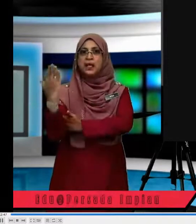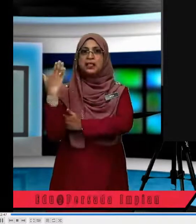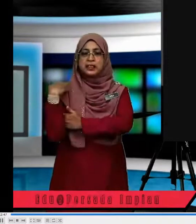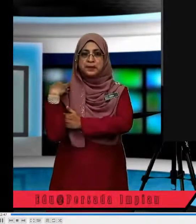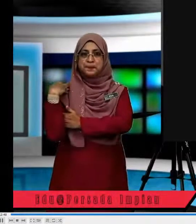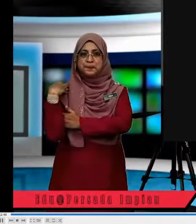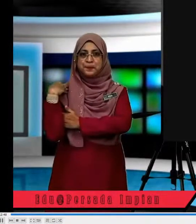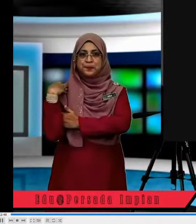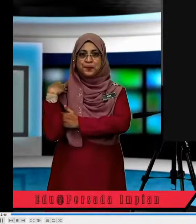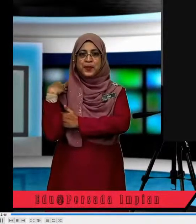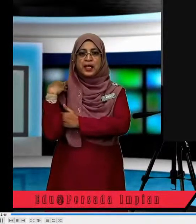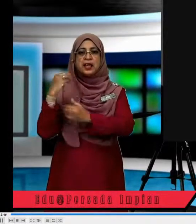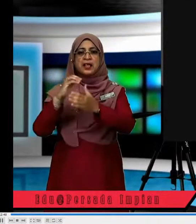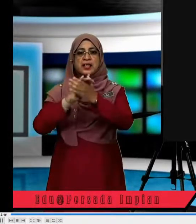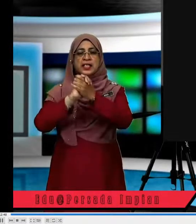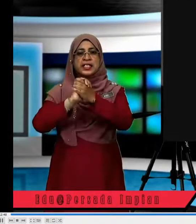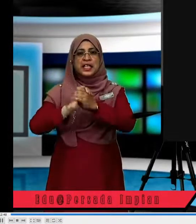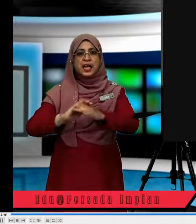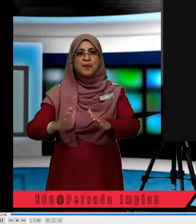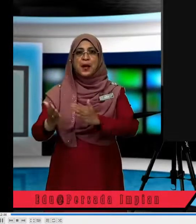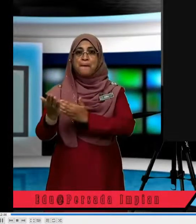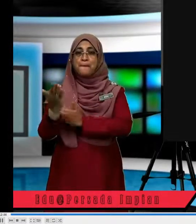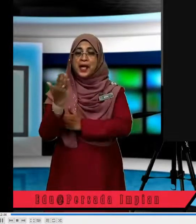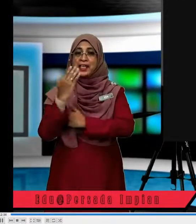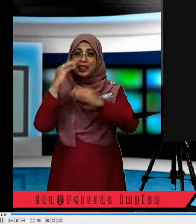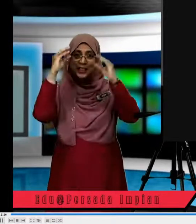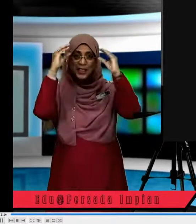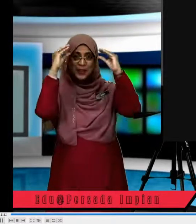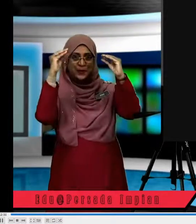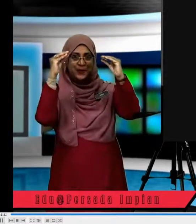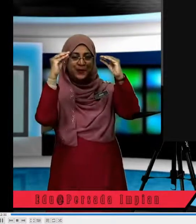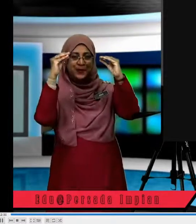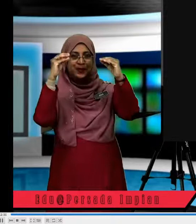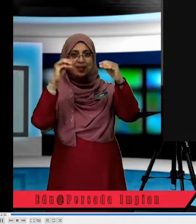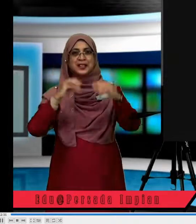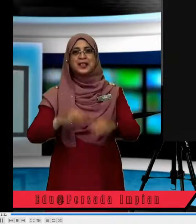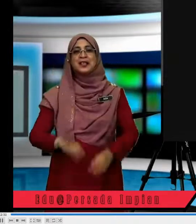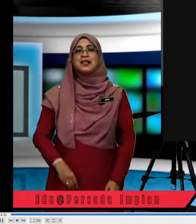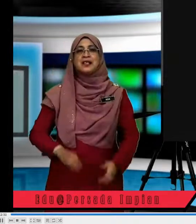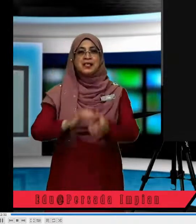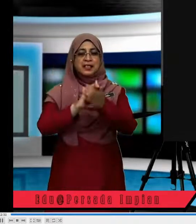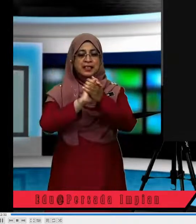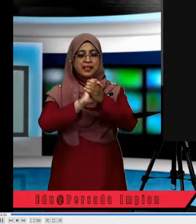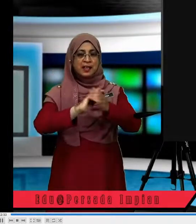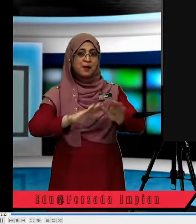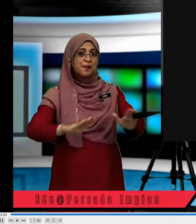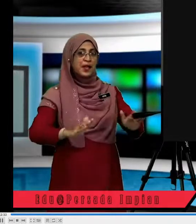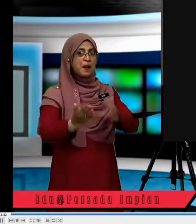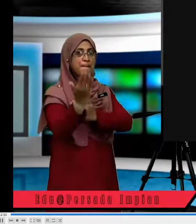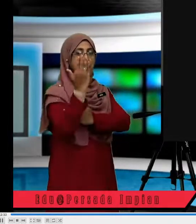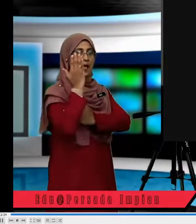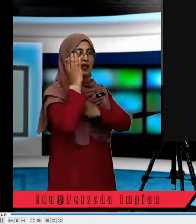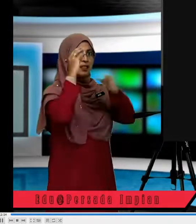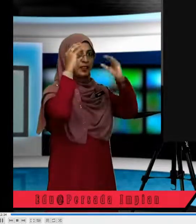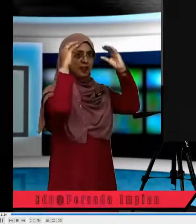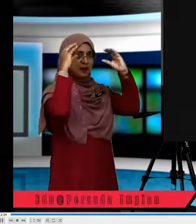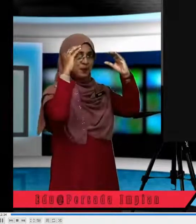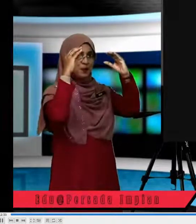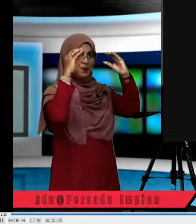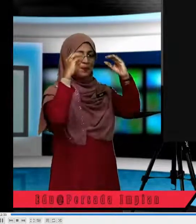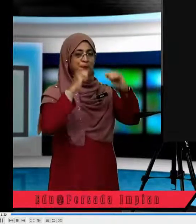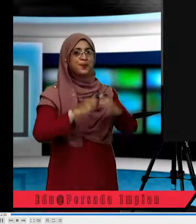pagi selamat pagi cikgu Selamat pagi